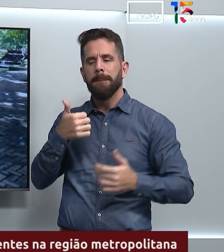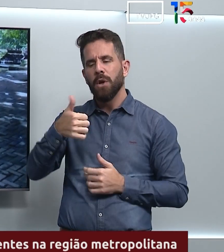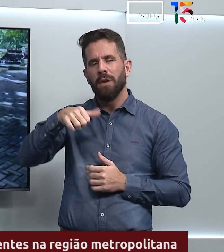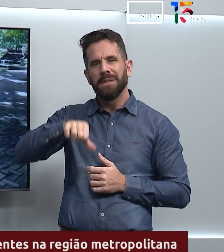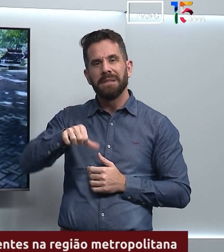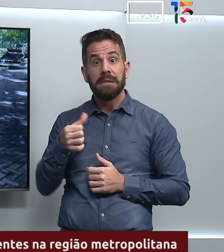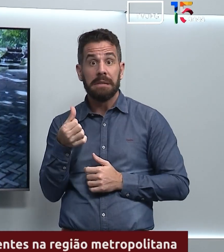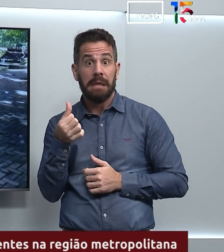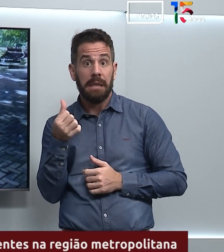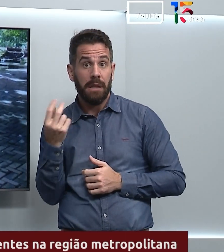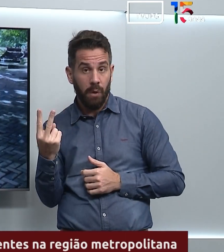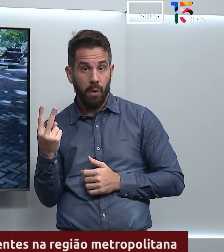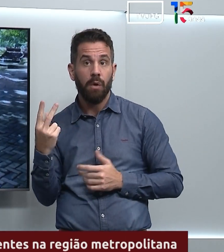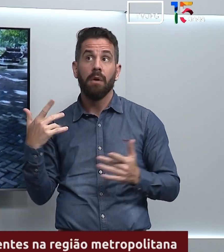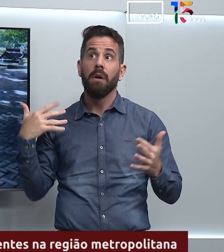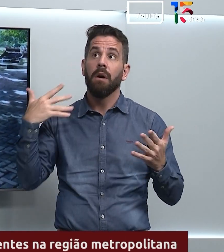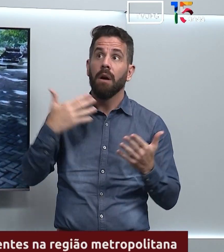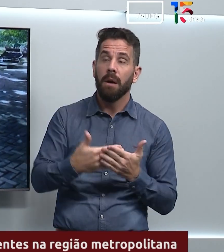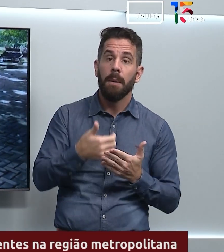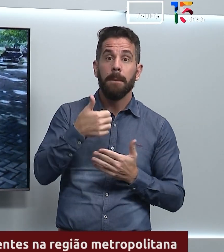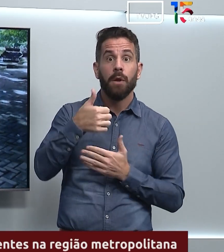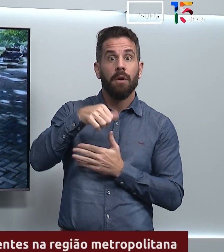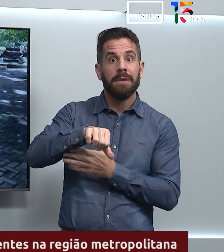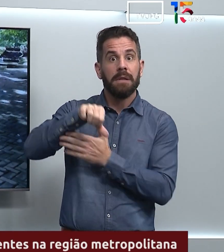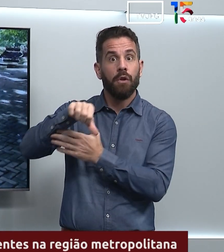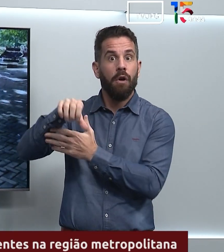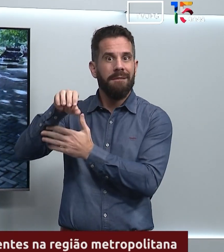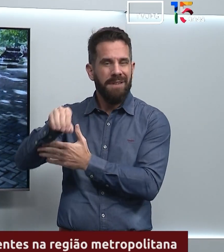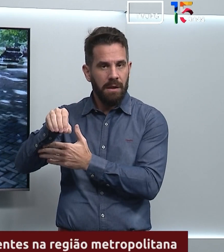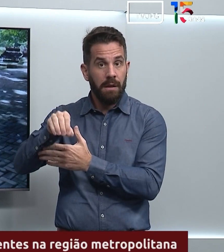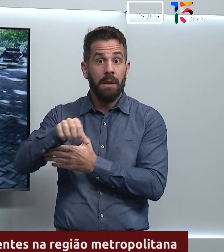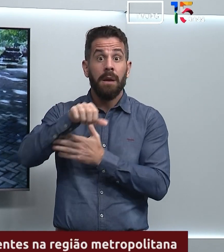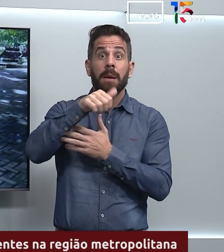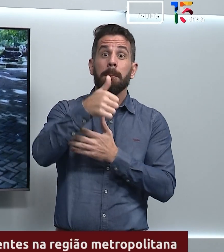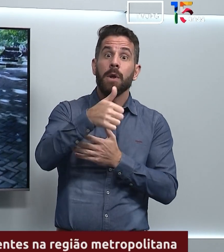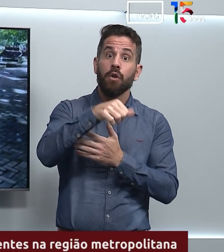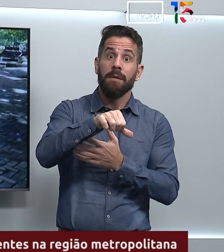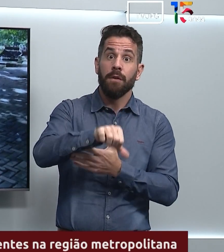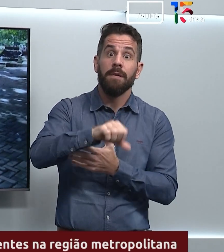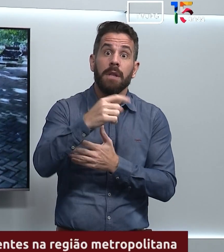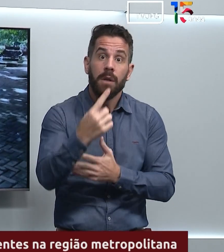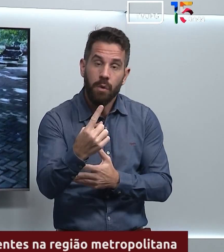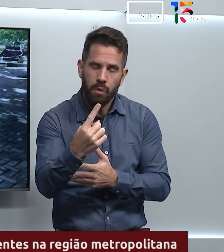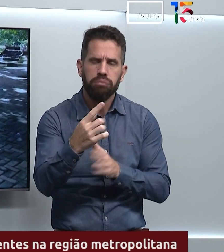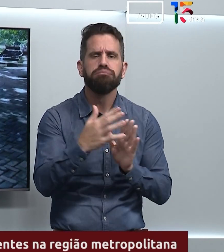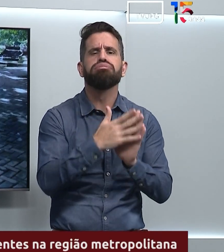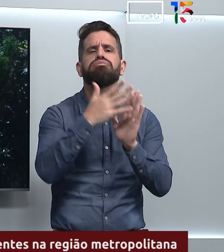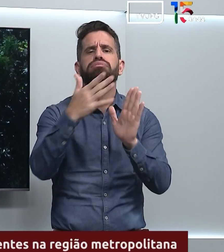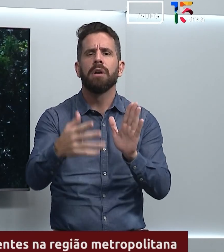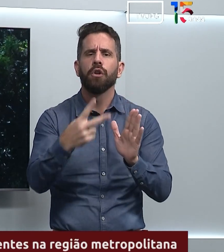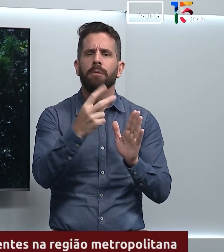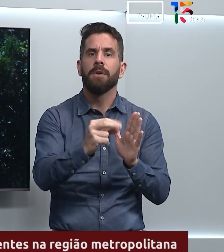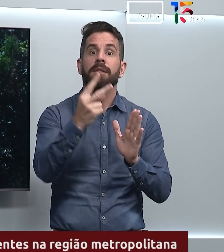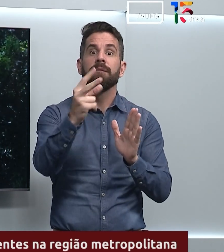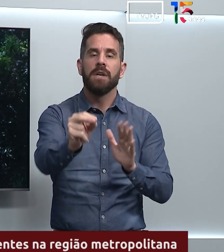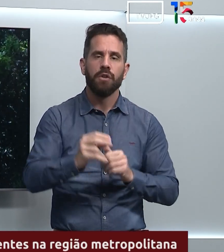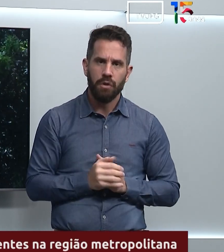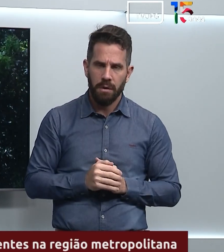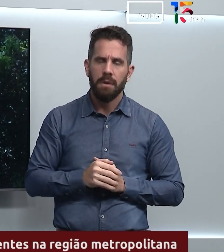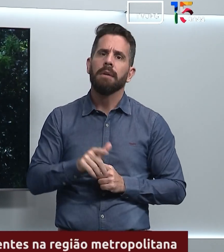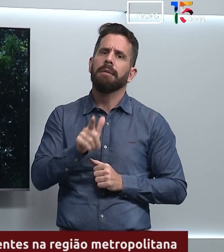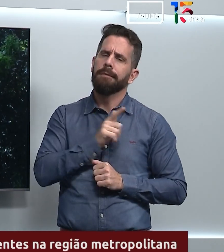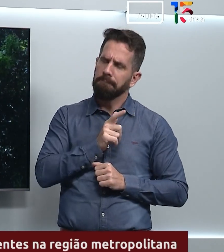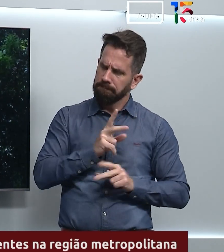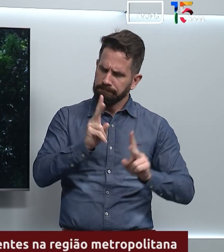a 1990 e 1991 a 2020. E nesse mesmo sentido, os